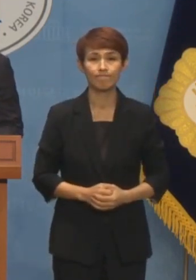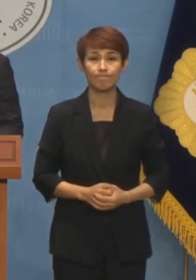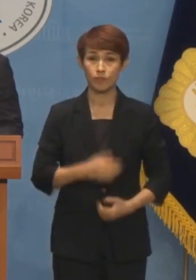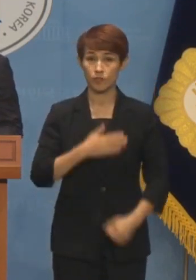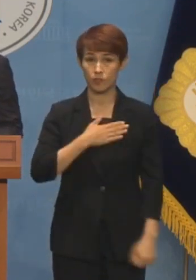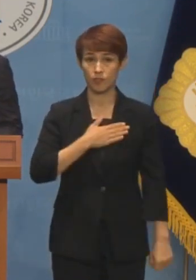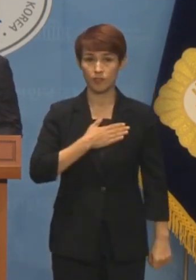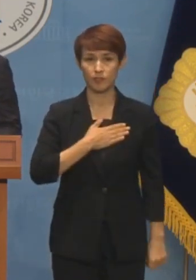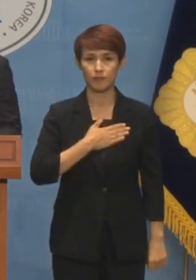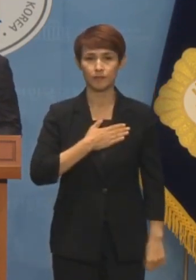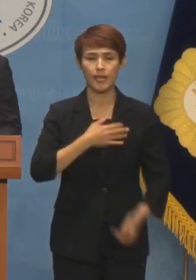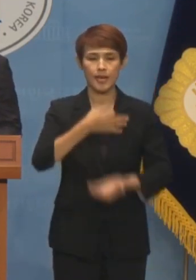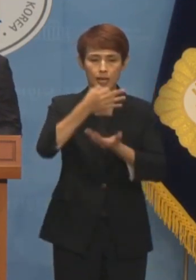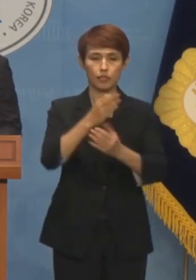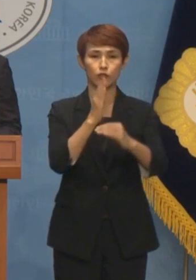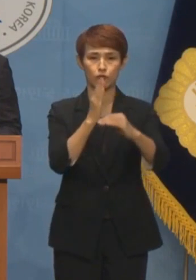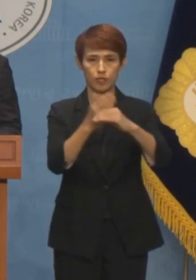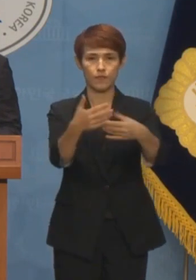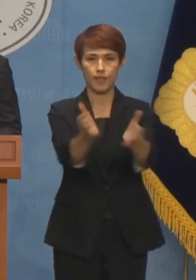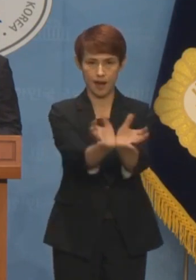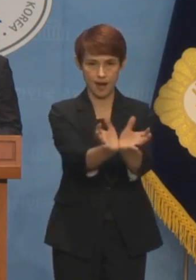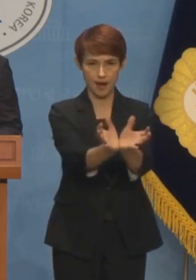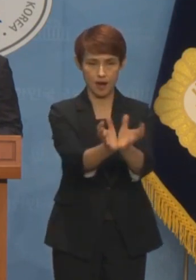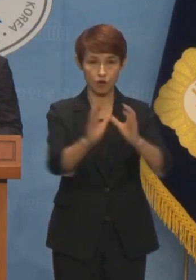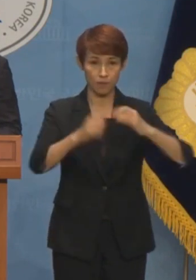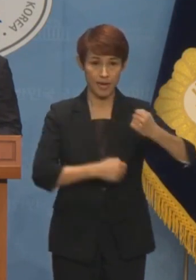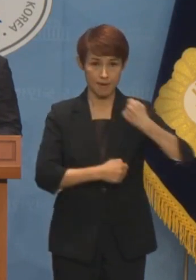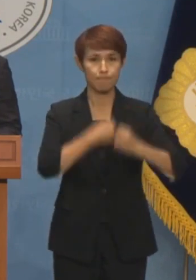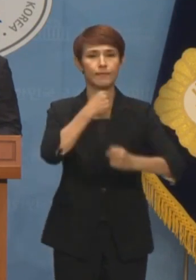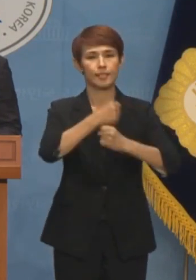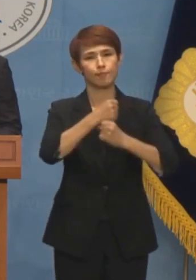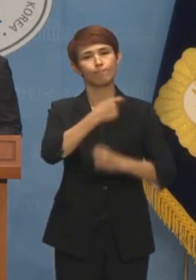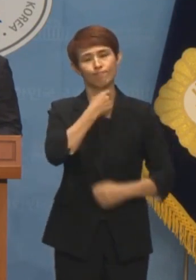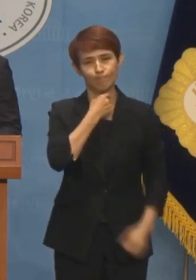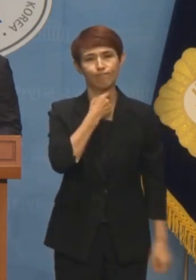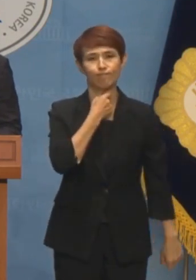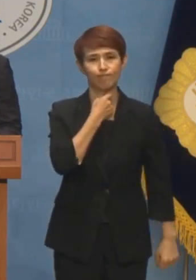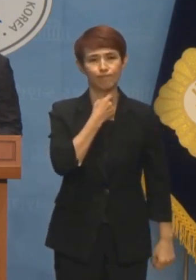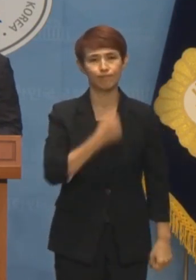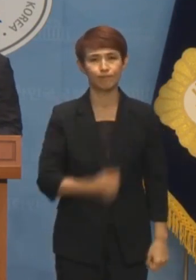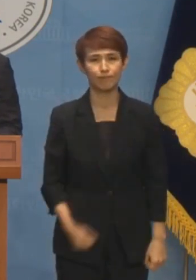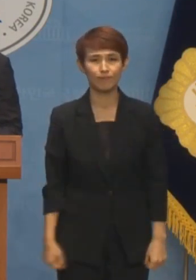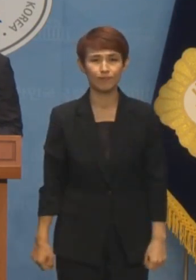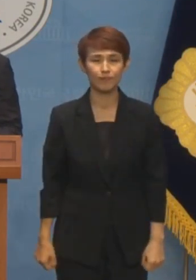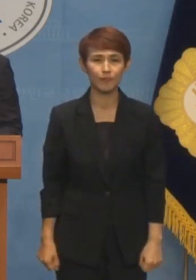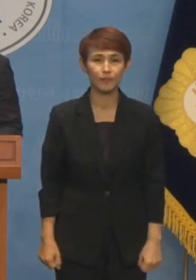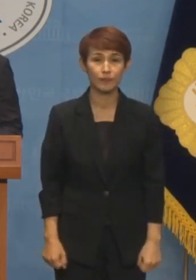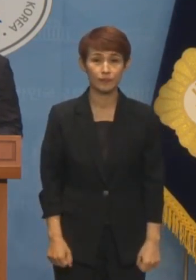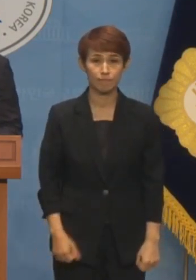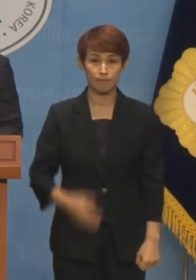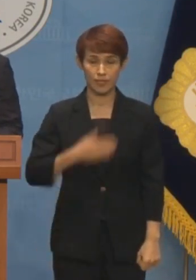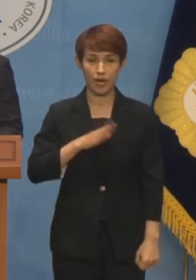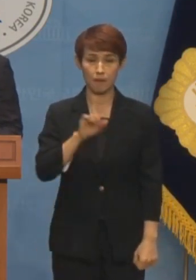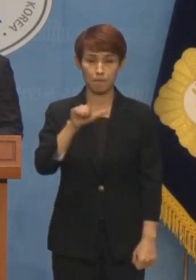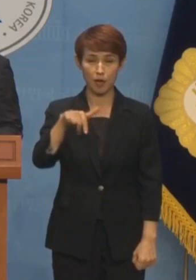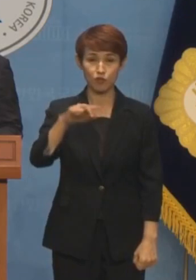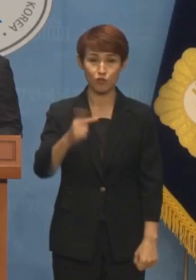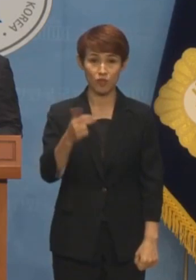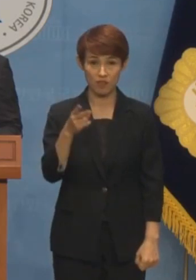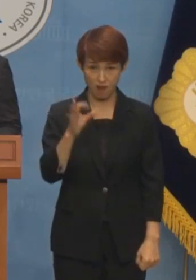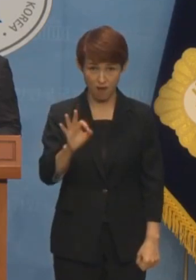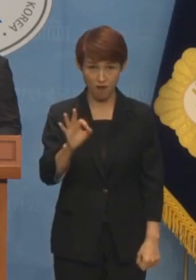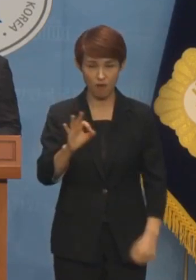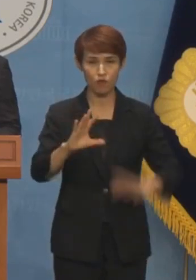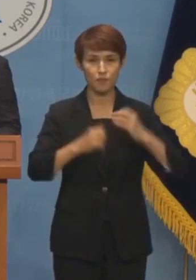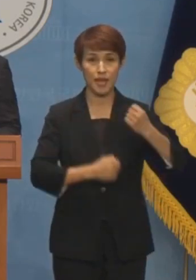저는 가치 중심 정당 국민의힘을 만들고 싶습니다. 저 박준영이